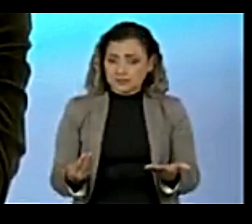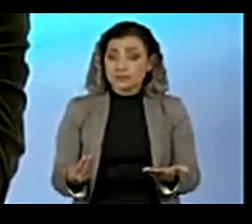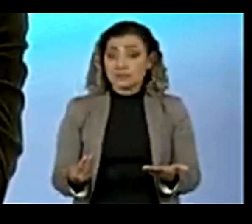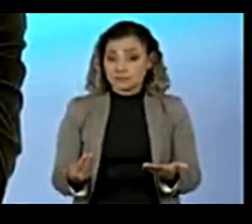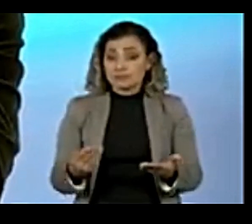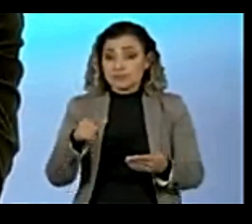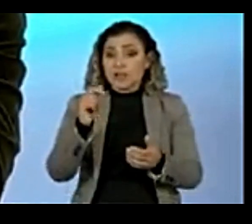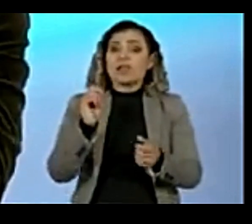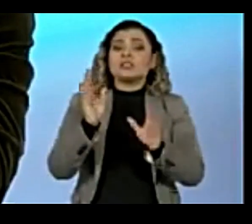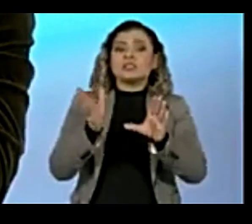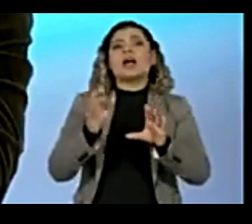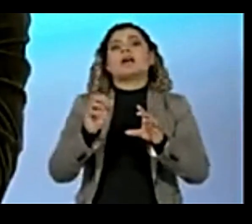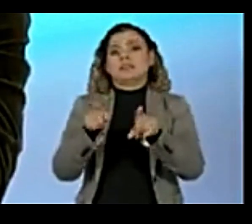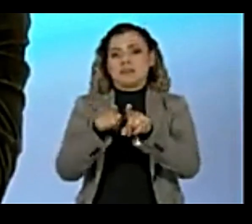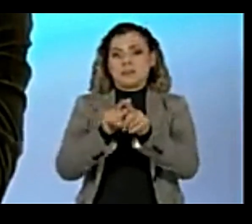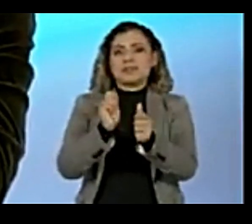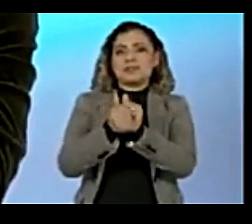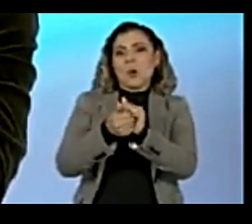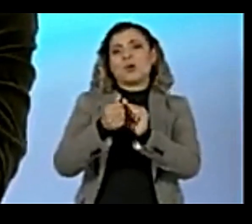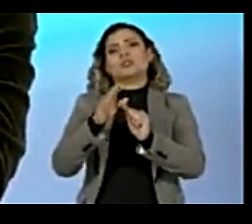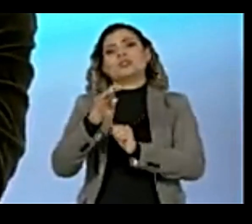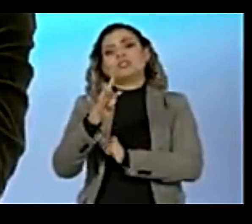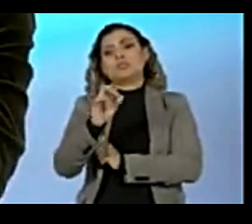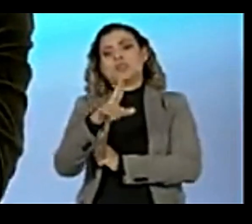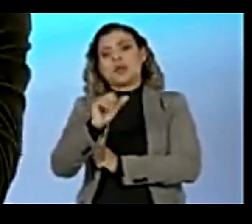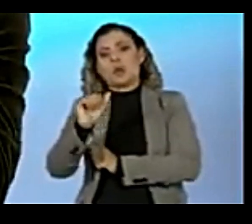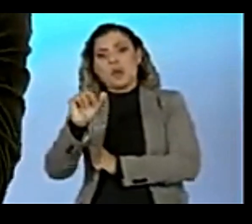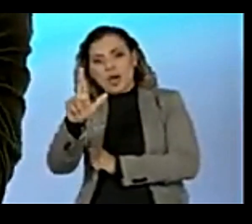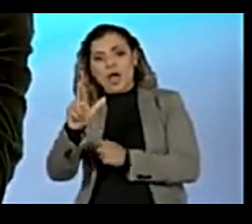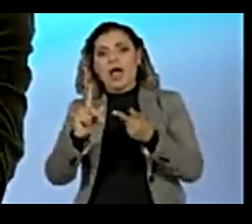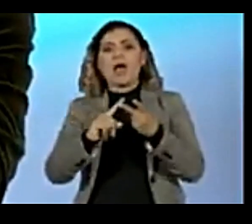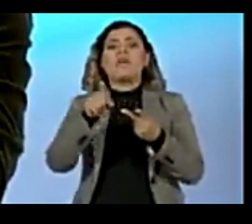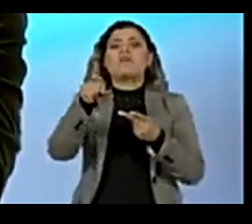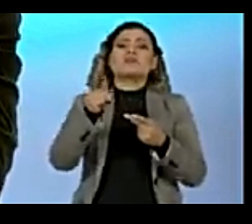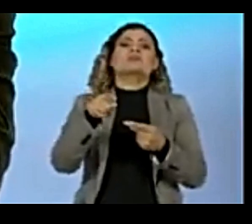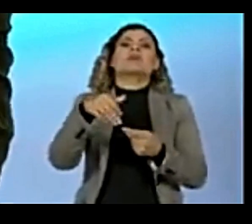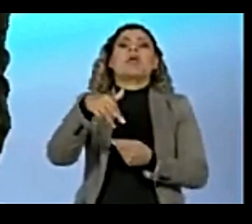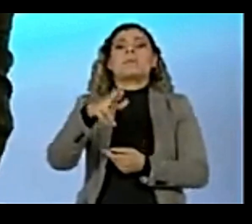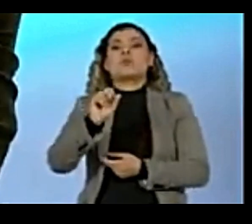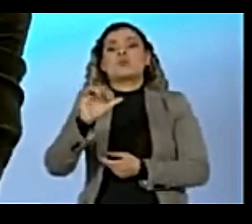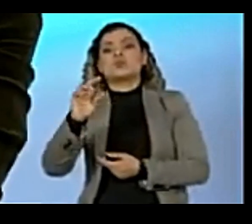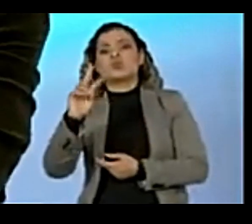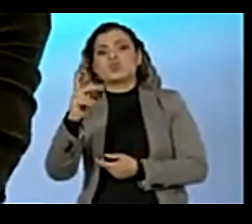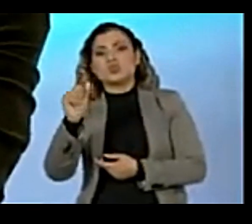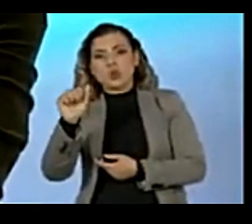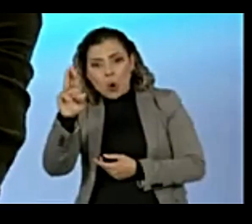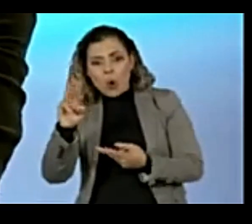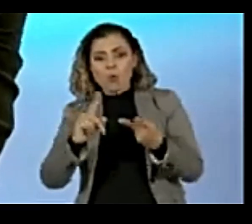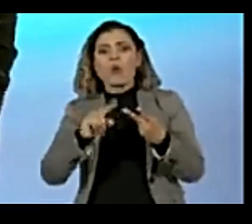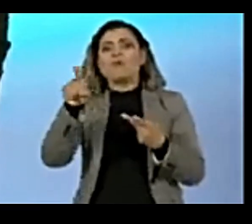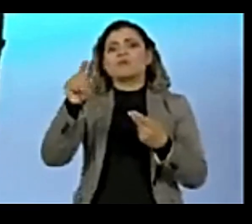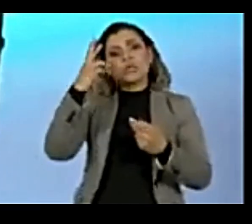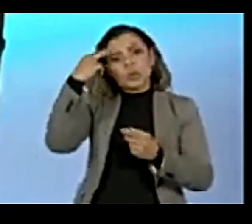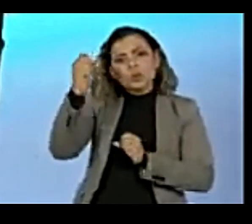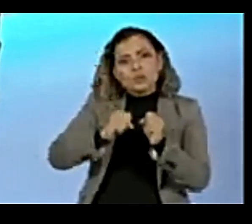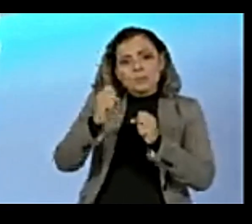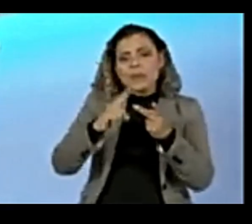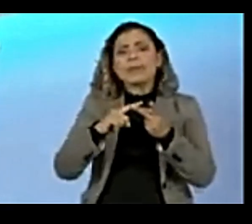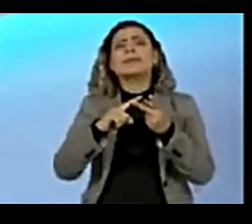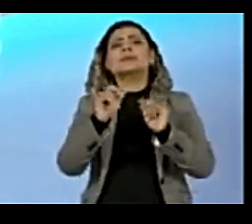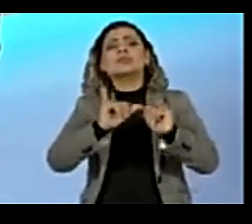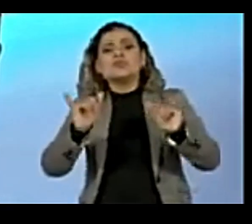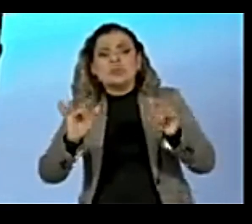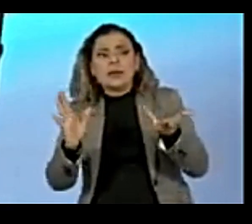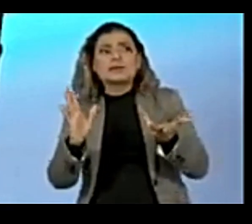no Esporte Espetacular, você apresentou o programa no Multishow, você é vlogger, você é empresário, você é produtor digital. O que, dentre